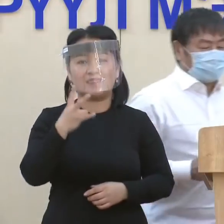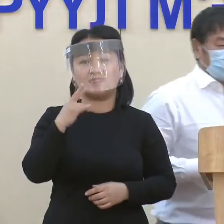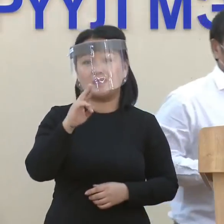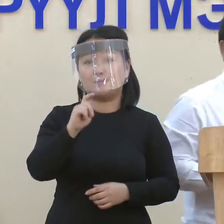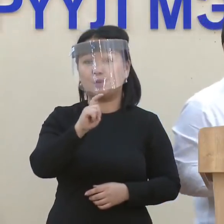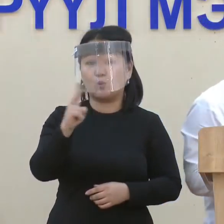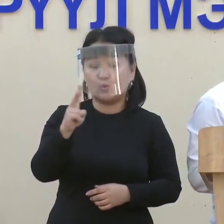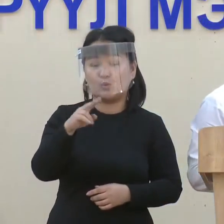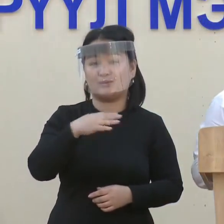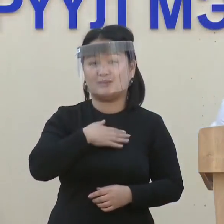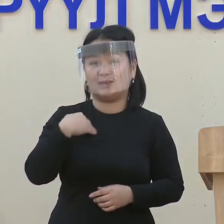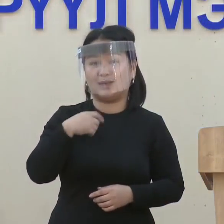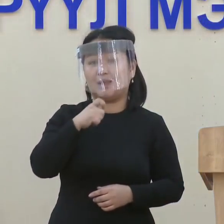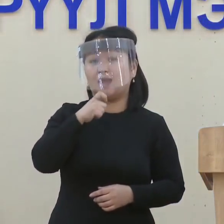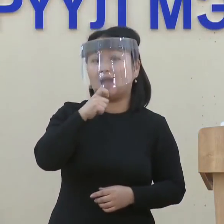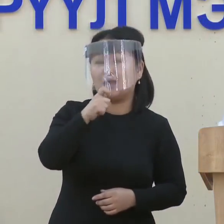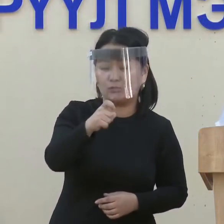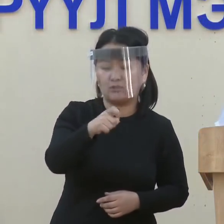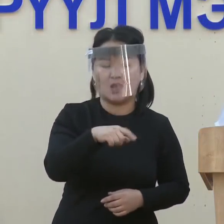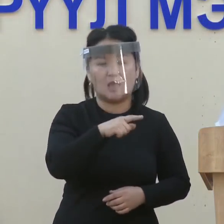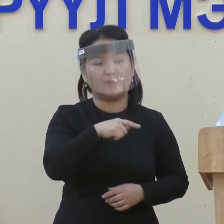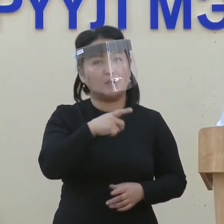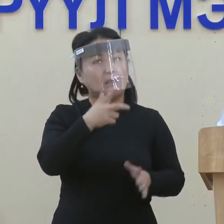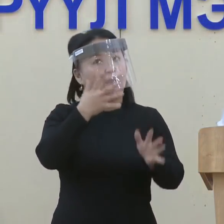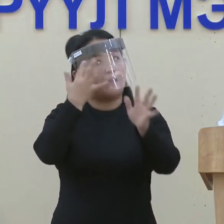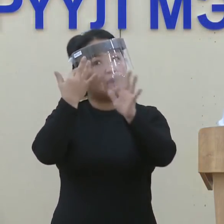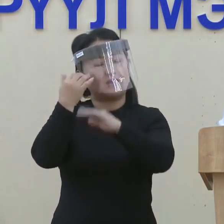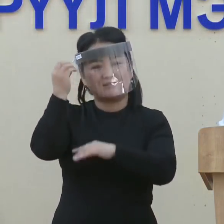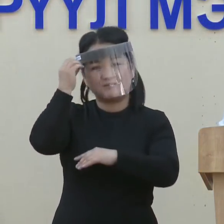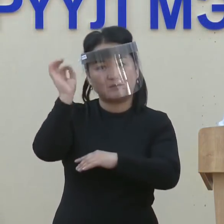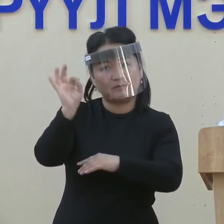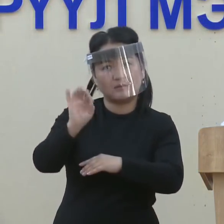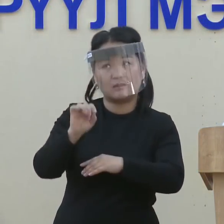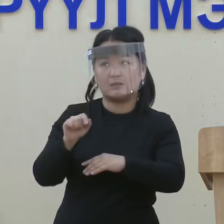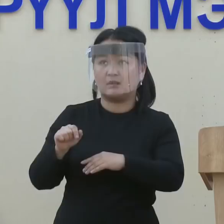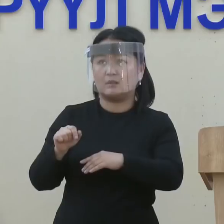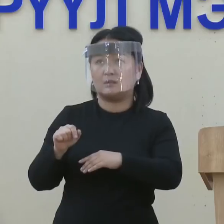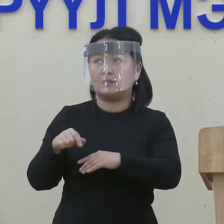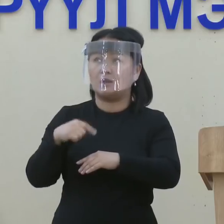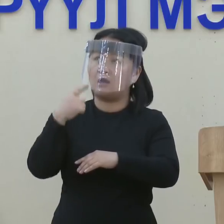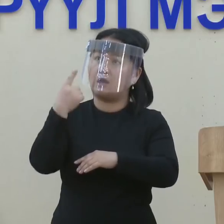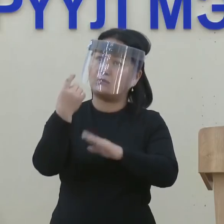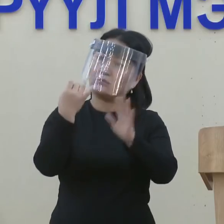За би яг хоног хугацаагаа санахгүй байна. Гэвч одоо эмчилгээ